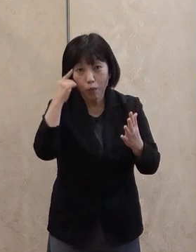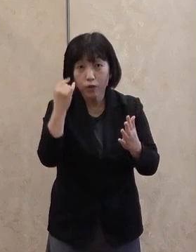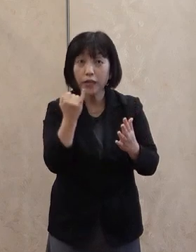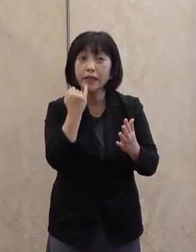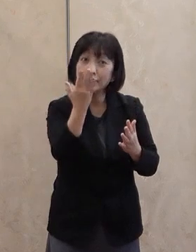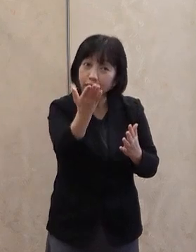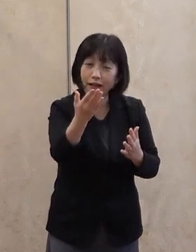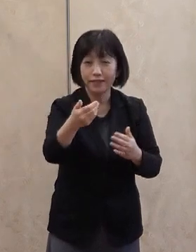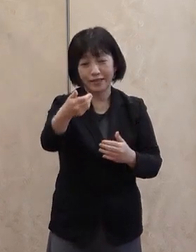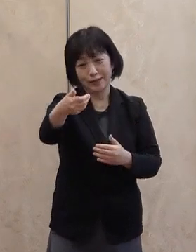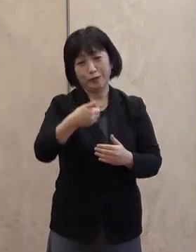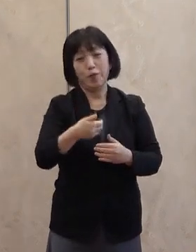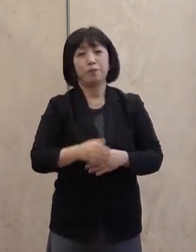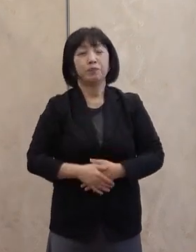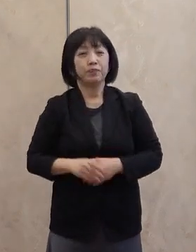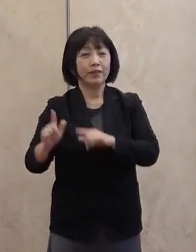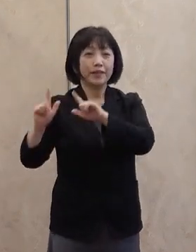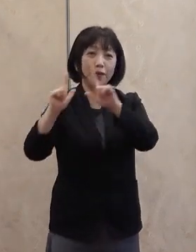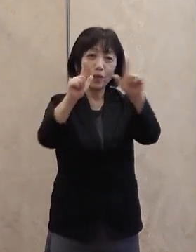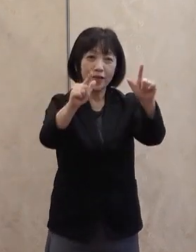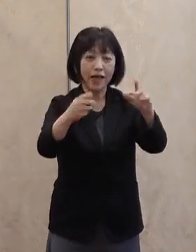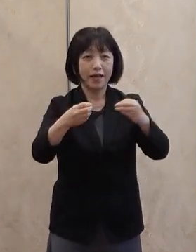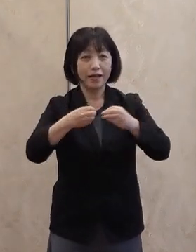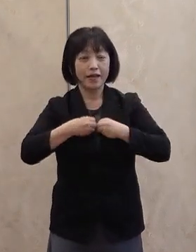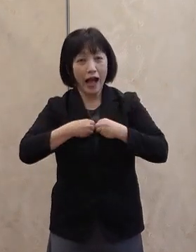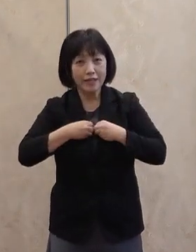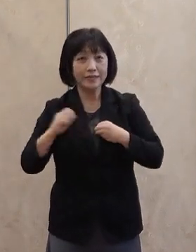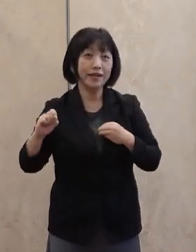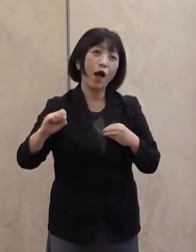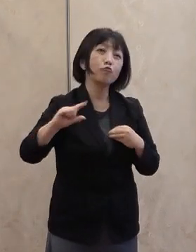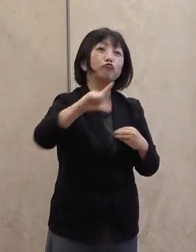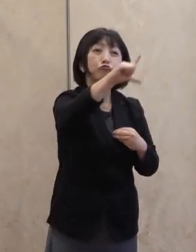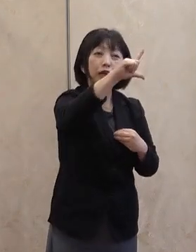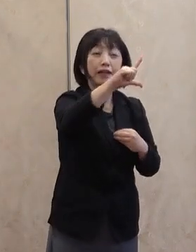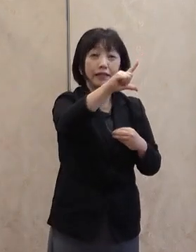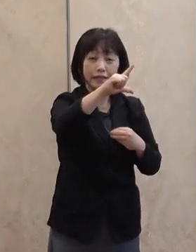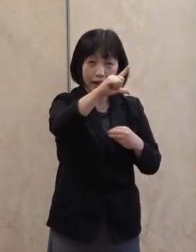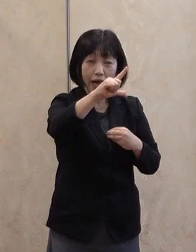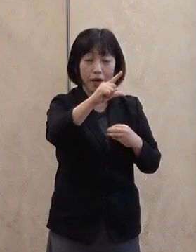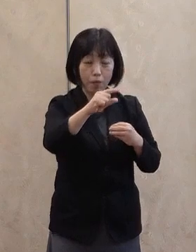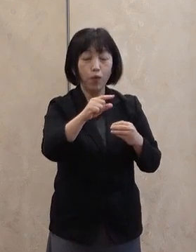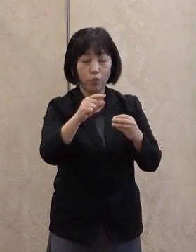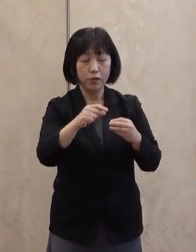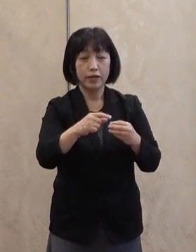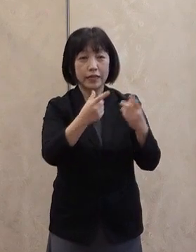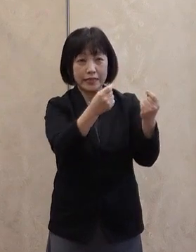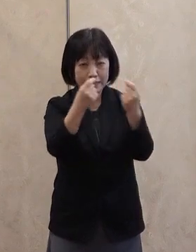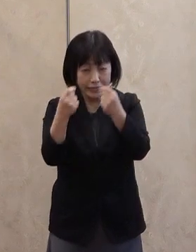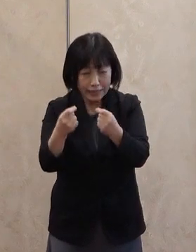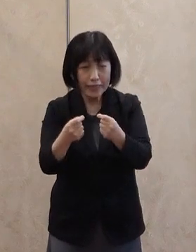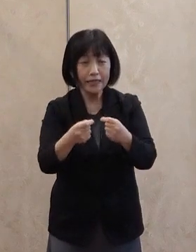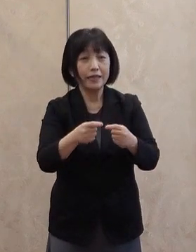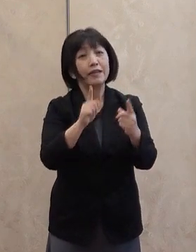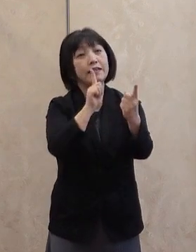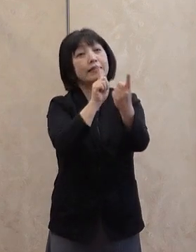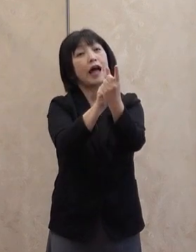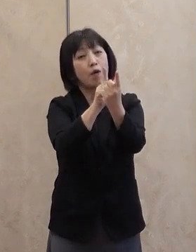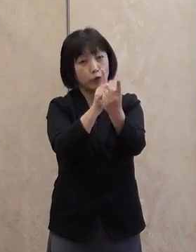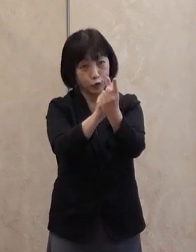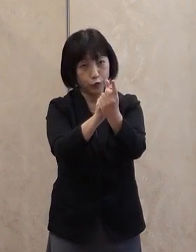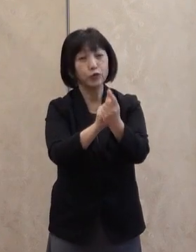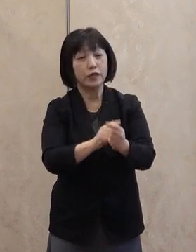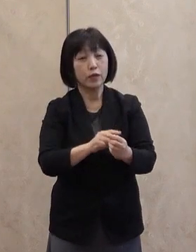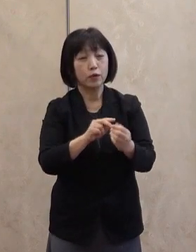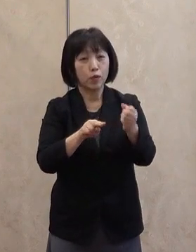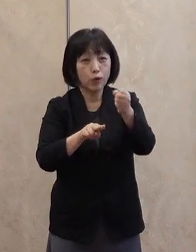でしょうか。 感染がぐっと増えてくればもうその時点で適切に対応していく、もうこのウイルスについてはもう早め